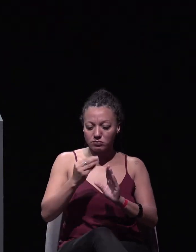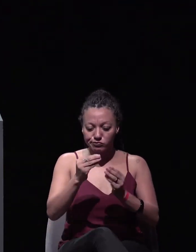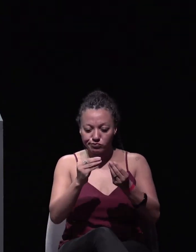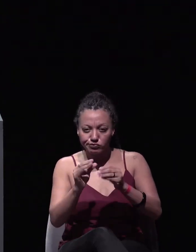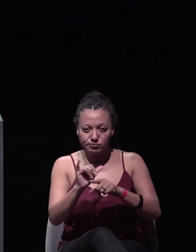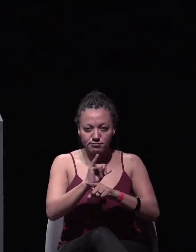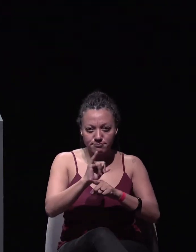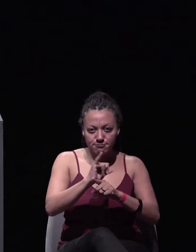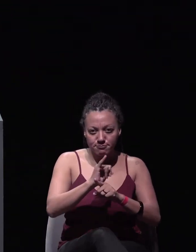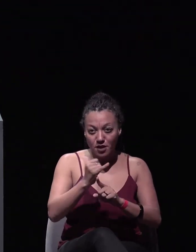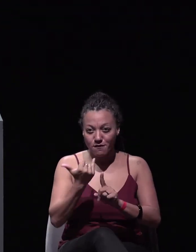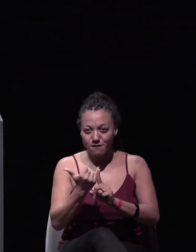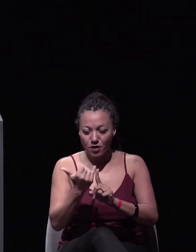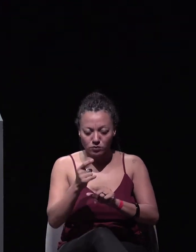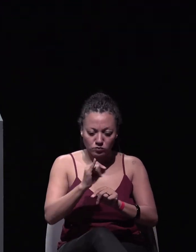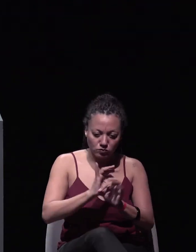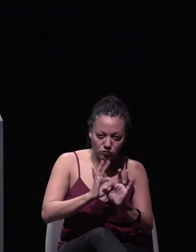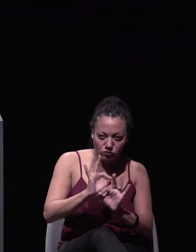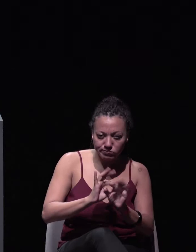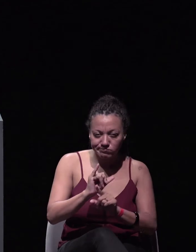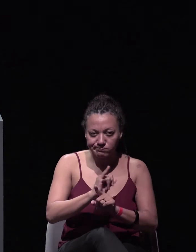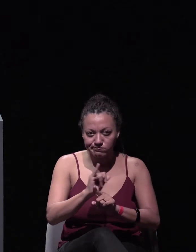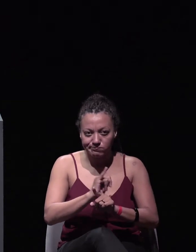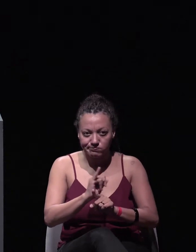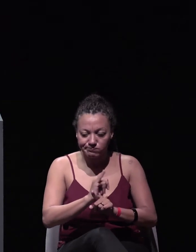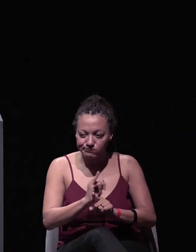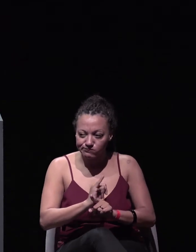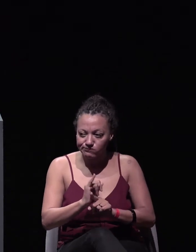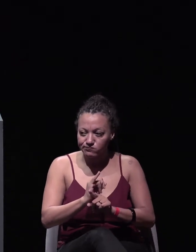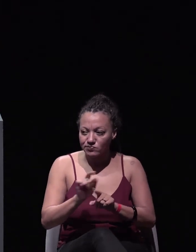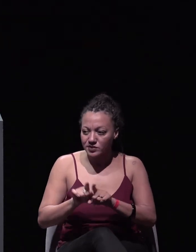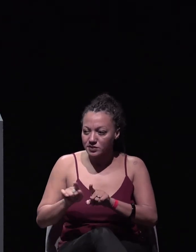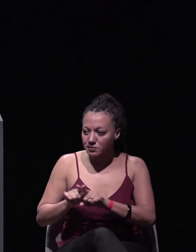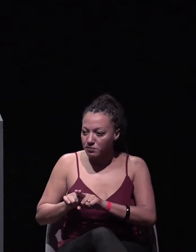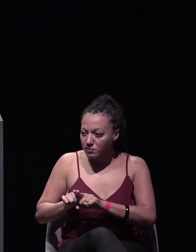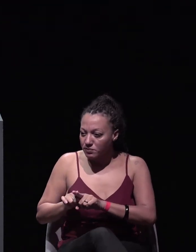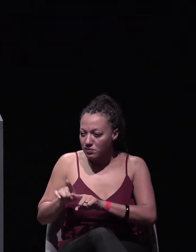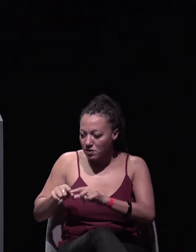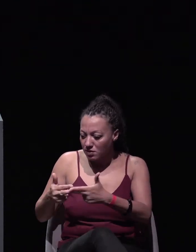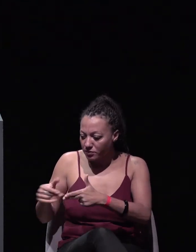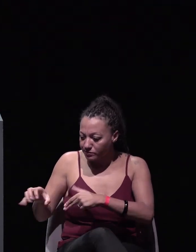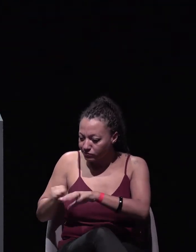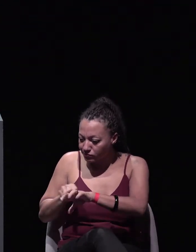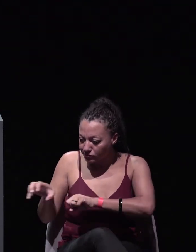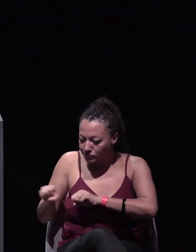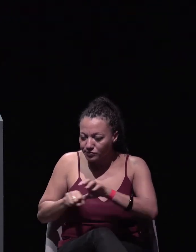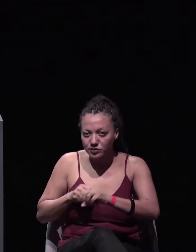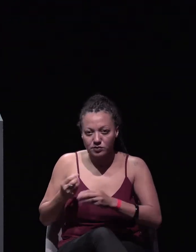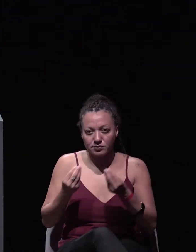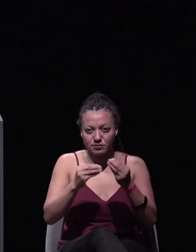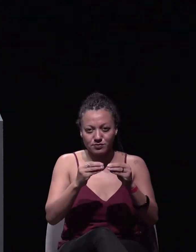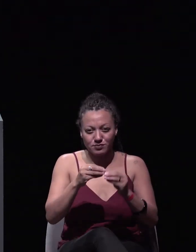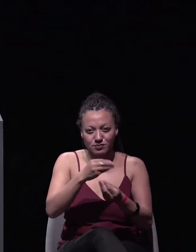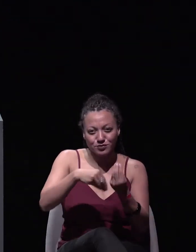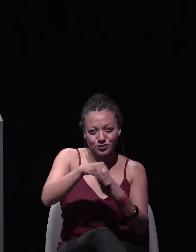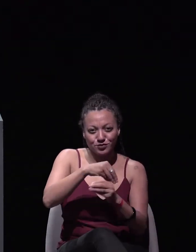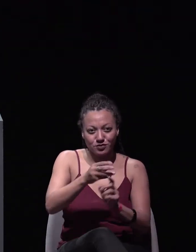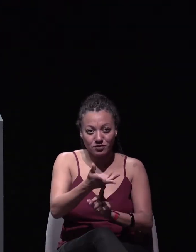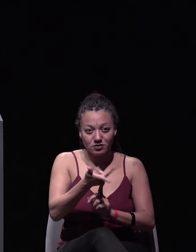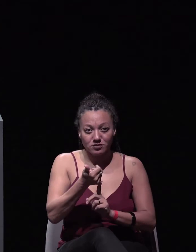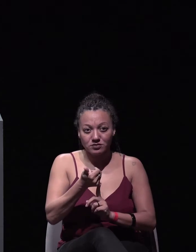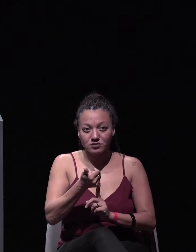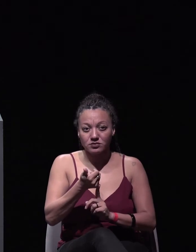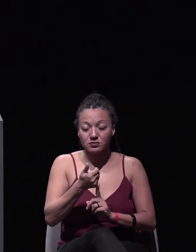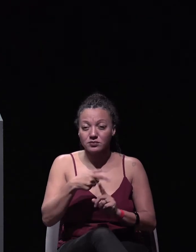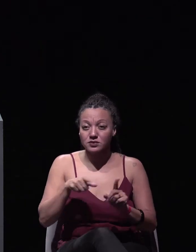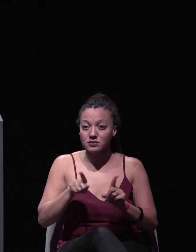né, da matéria, também das ferramentas que ele se apropria como elementos plásticos, né, mas também